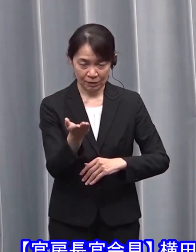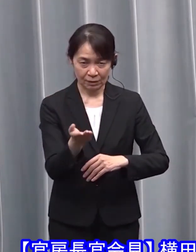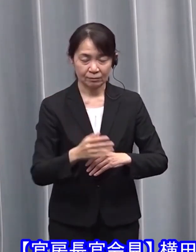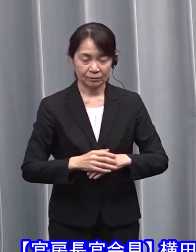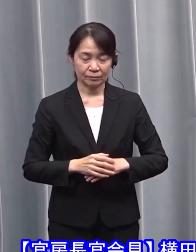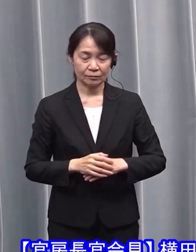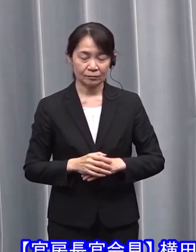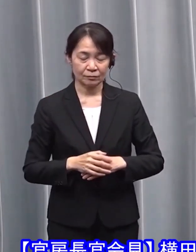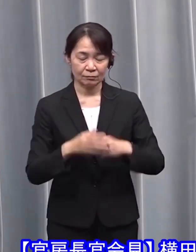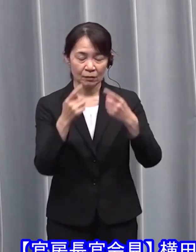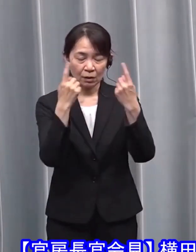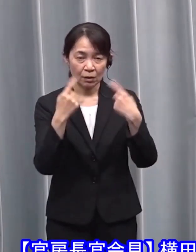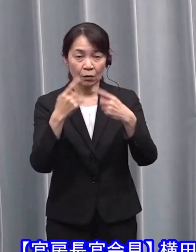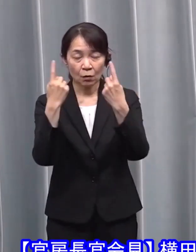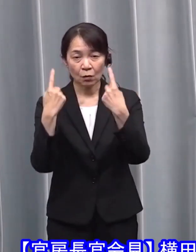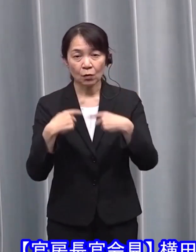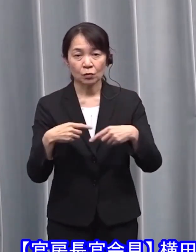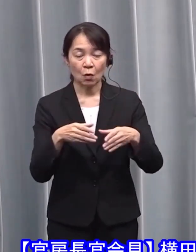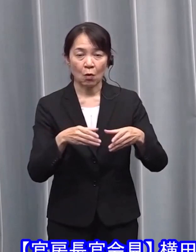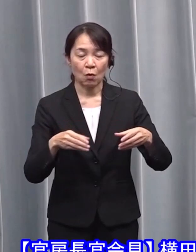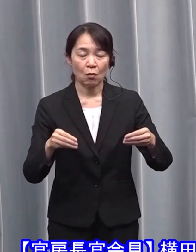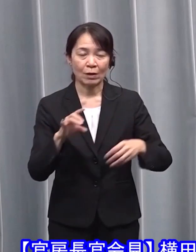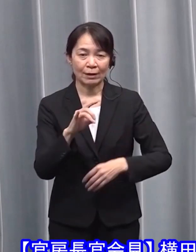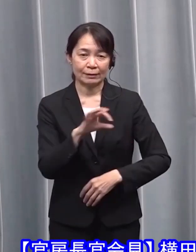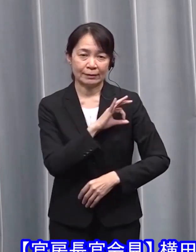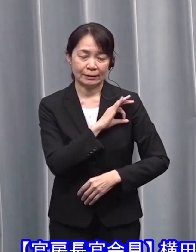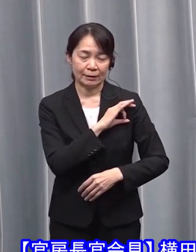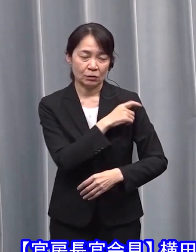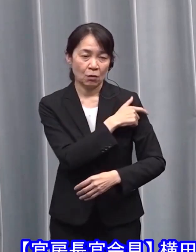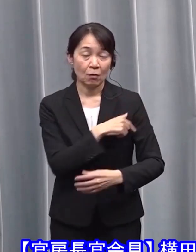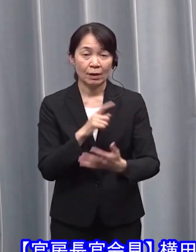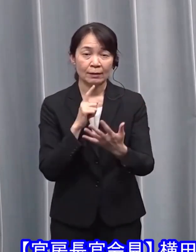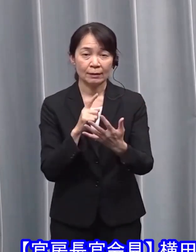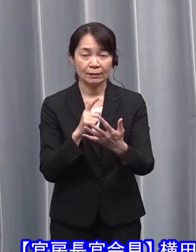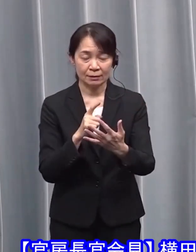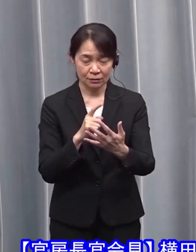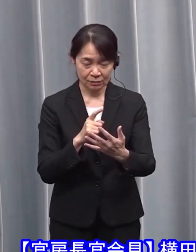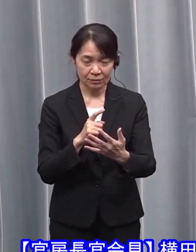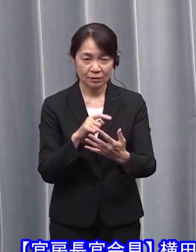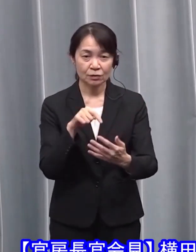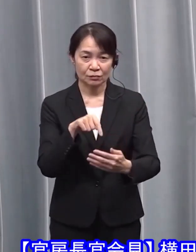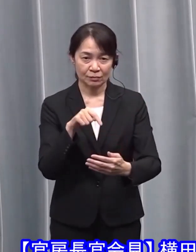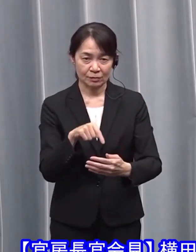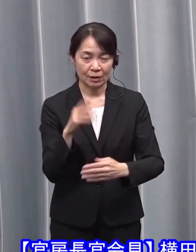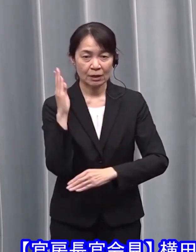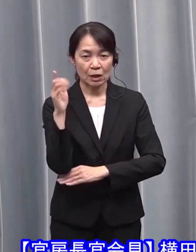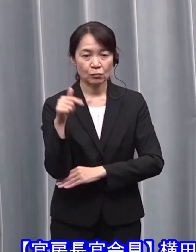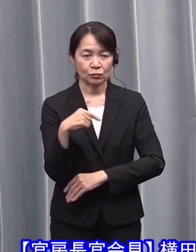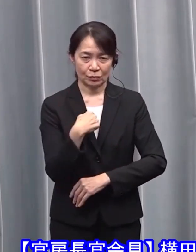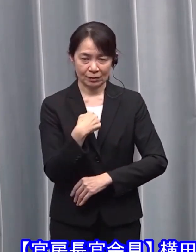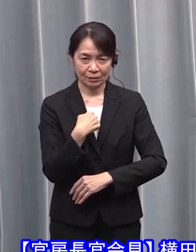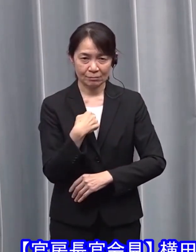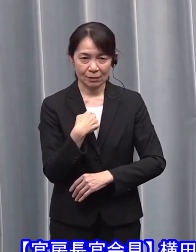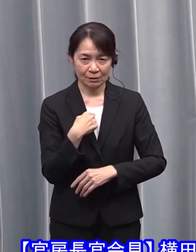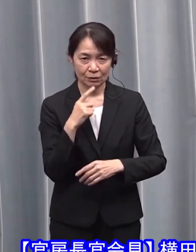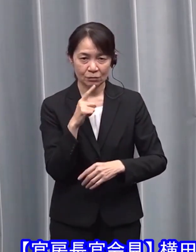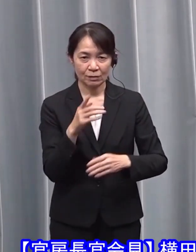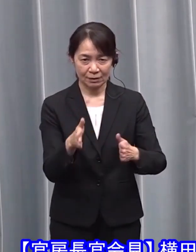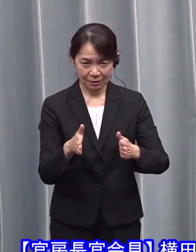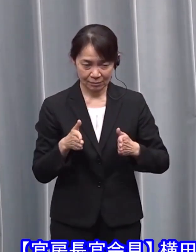個々の国会議員の会見等について政府の立場でコメントすることは差し控えたいと思います。